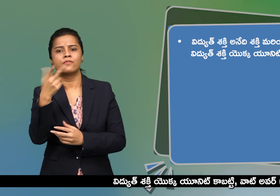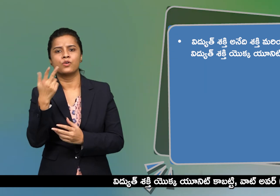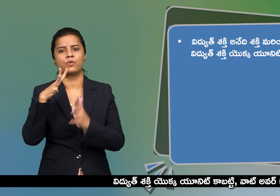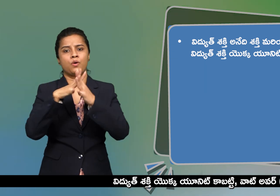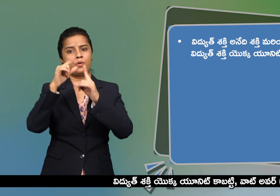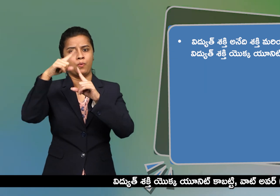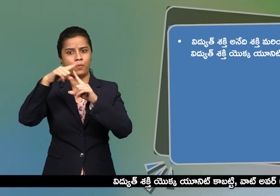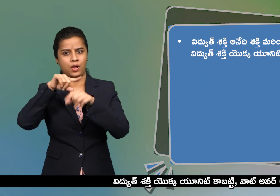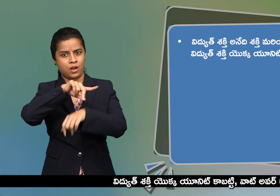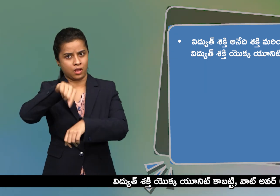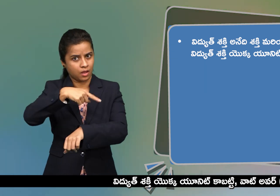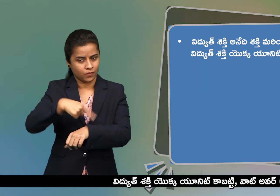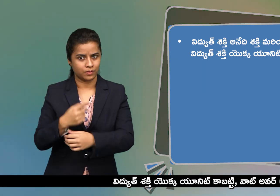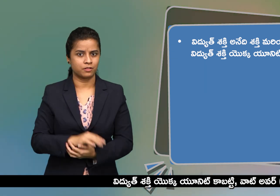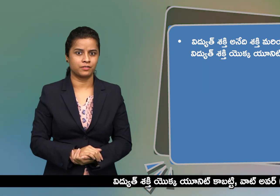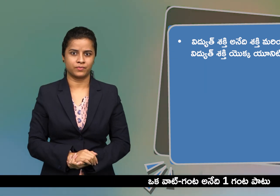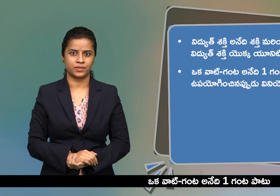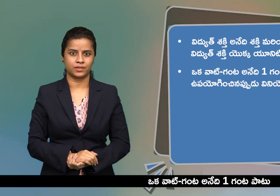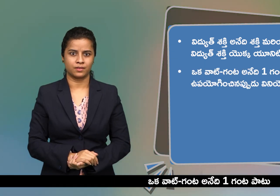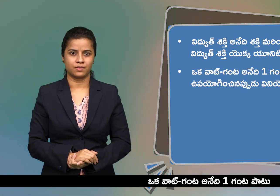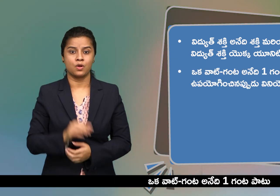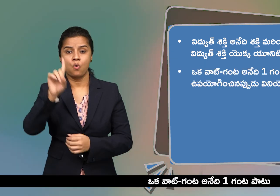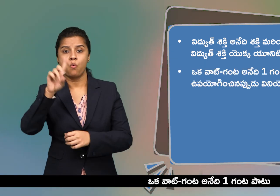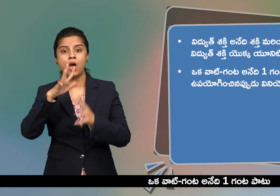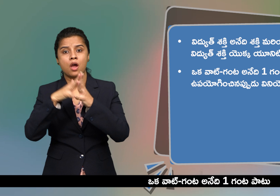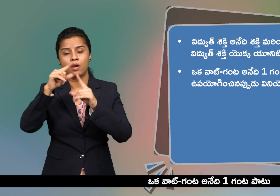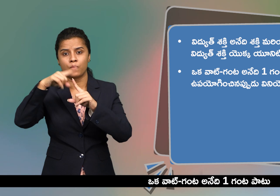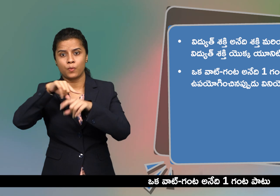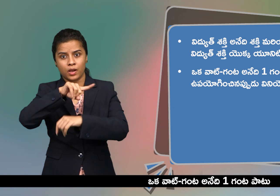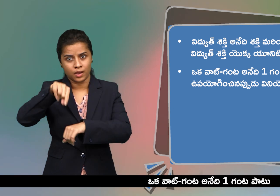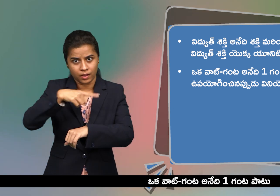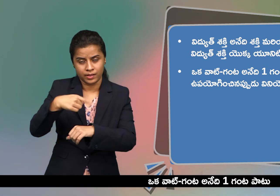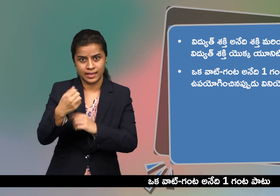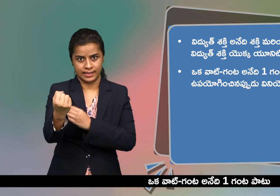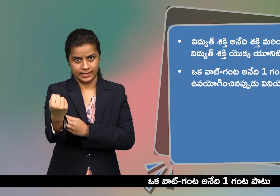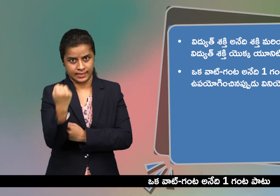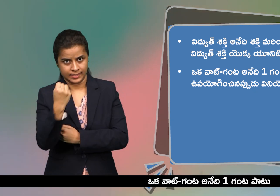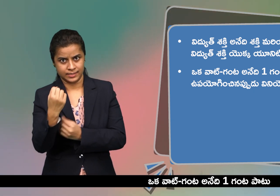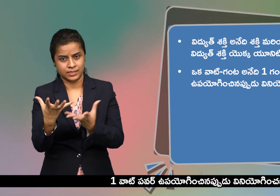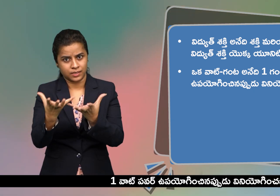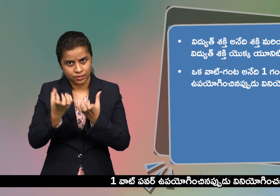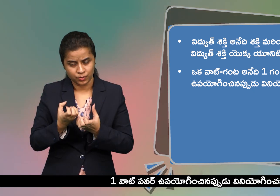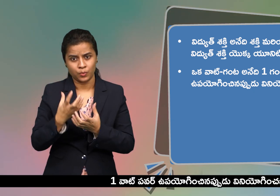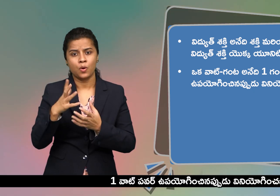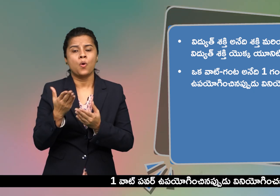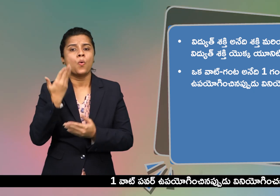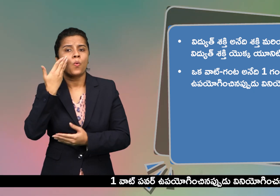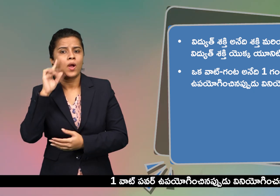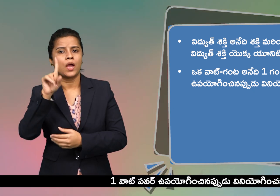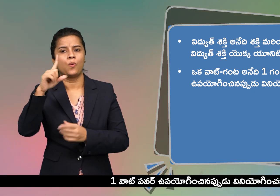అవర్ WH. ఒక వాట్ గంట అనేది ఒక గంట పాటు ఒక వాట్ పవర్